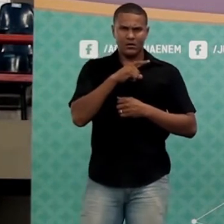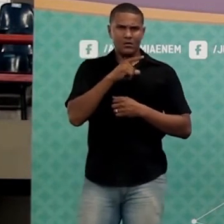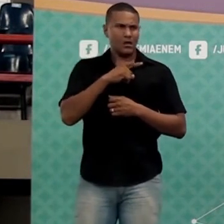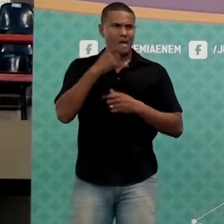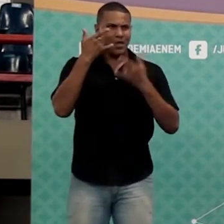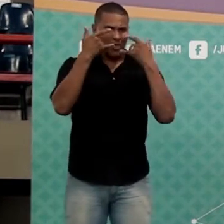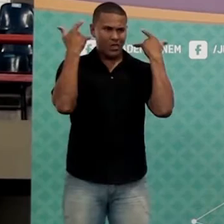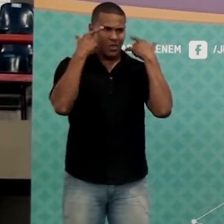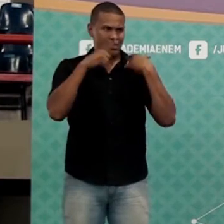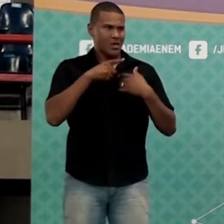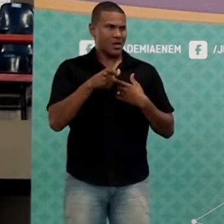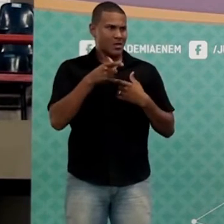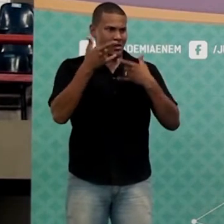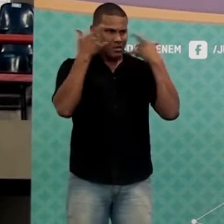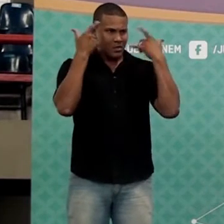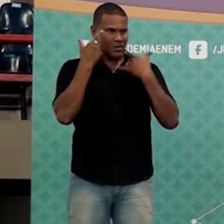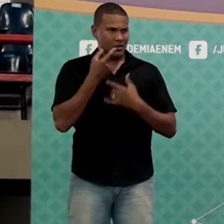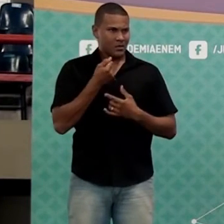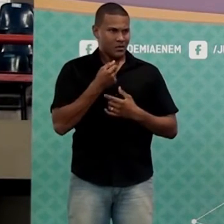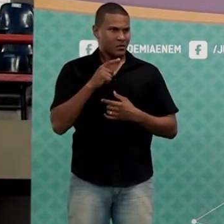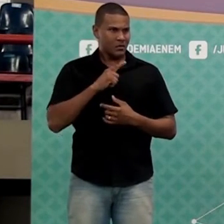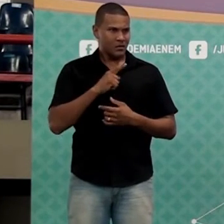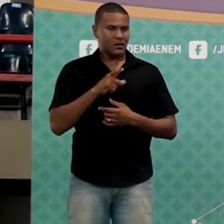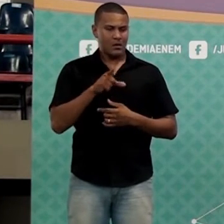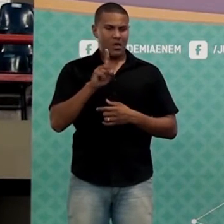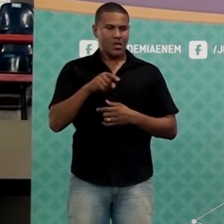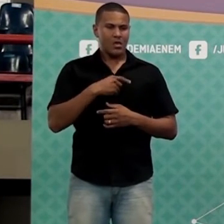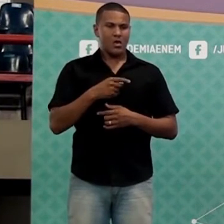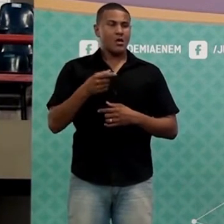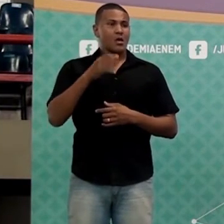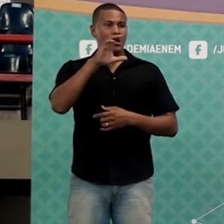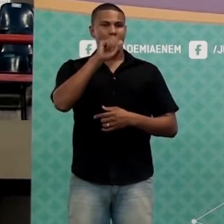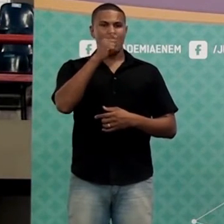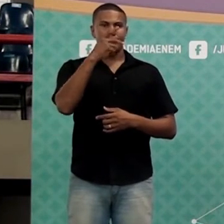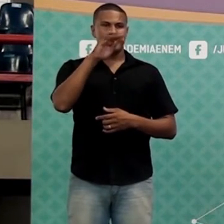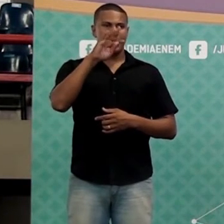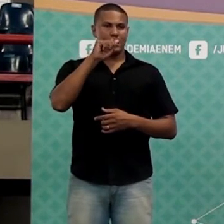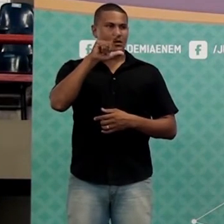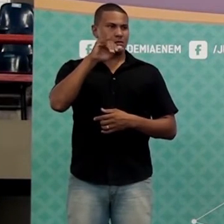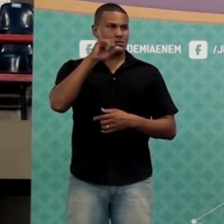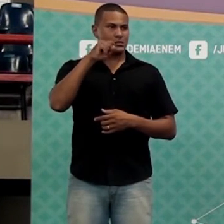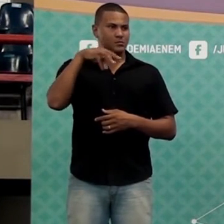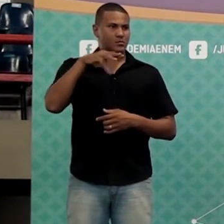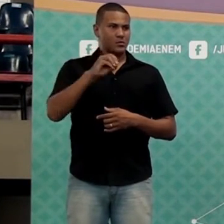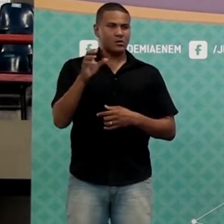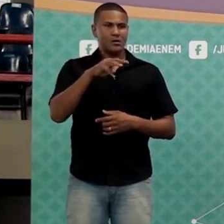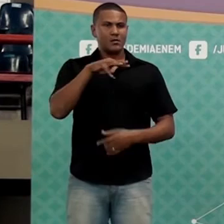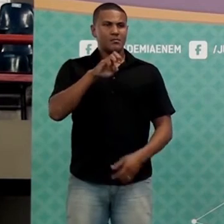Já. Meu nome desse capitalismo? Capitalismo mercantil. Tem gente que prefere chamar de quê?